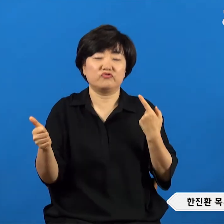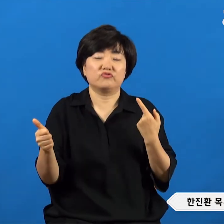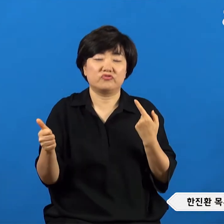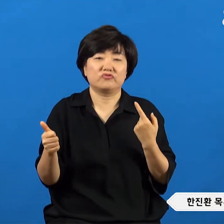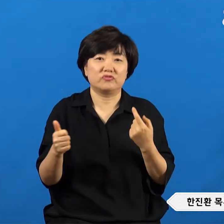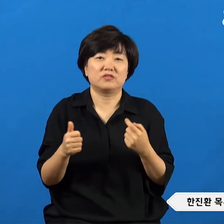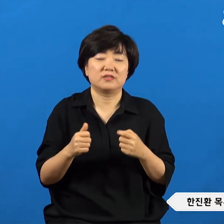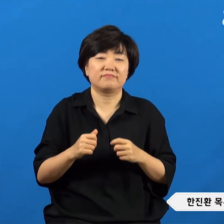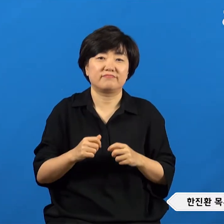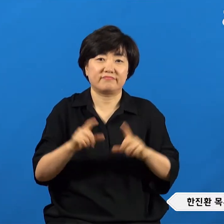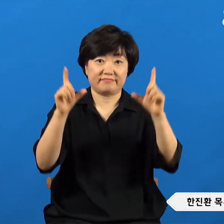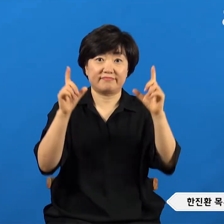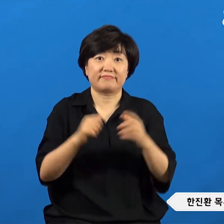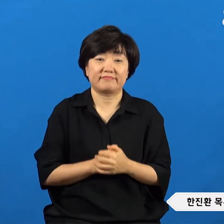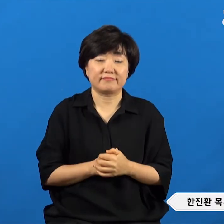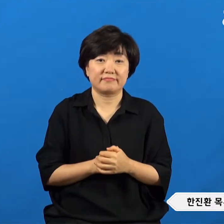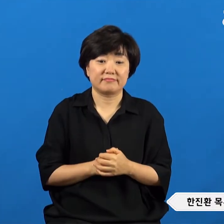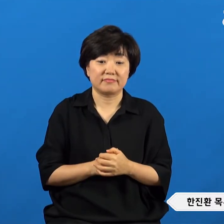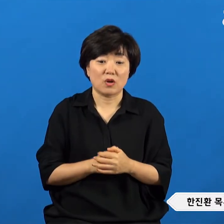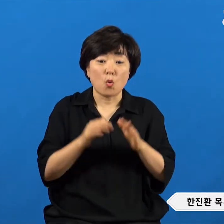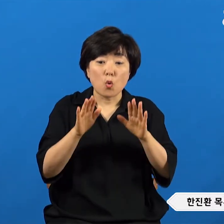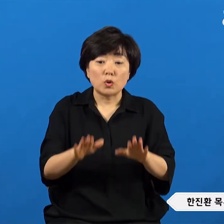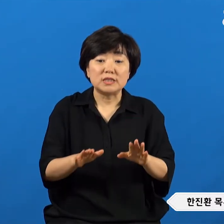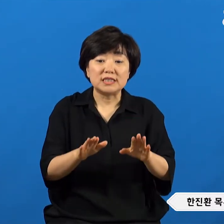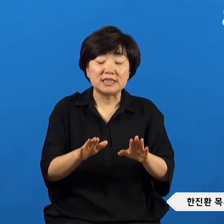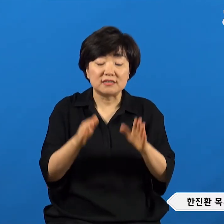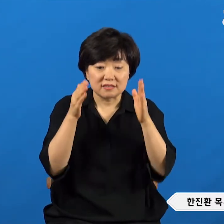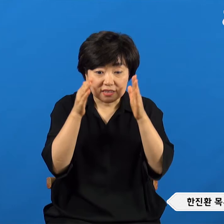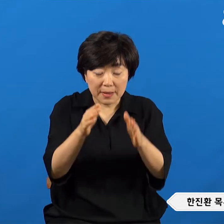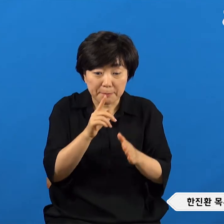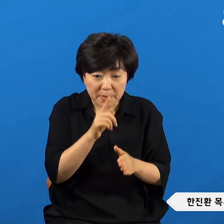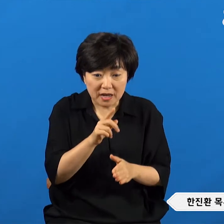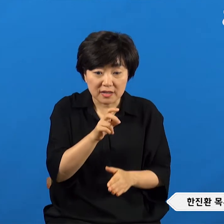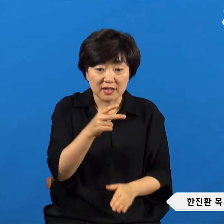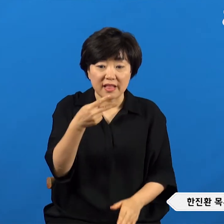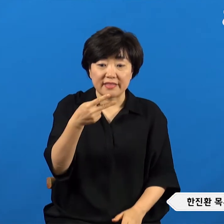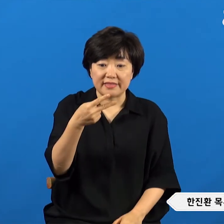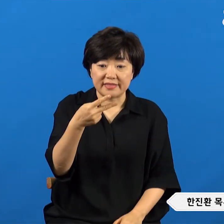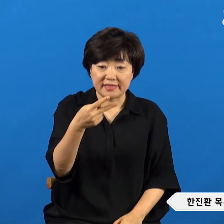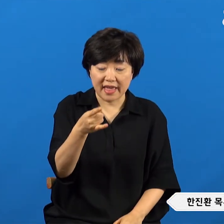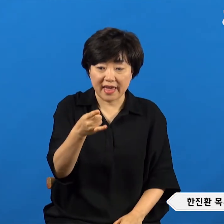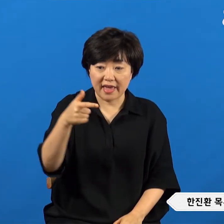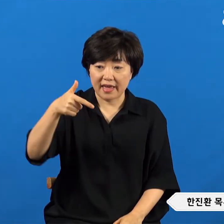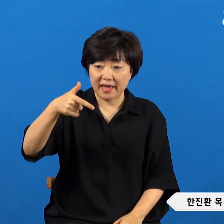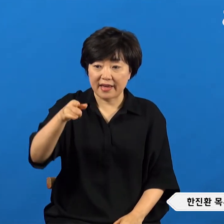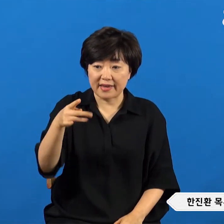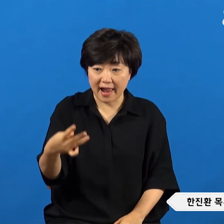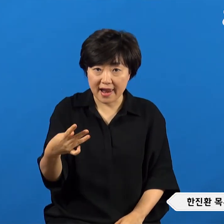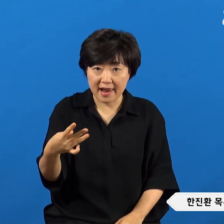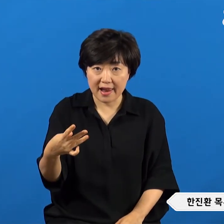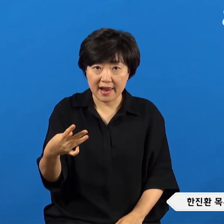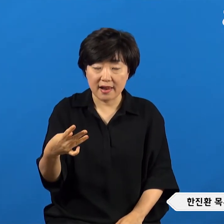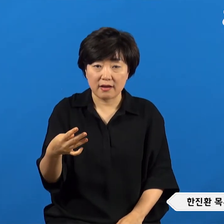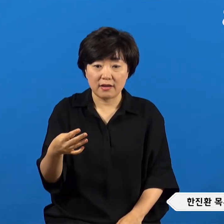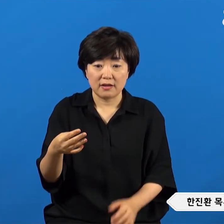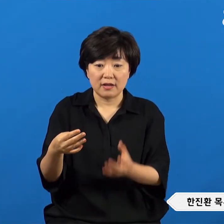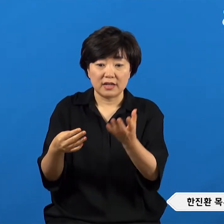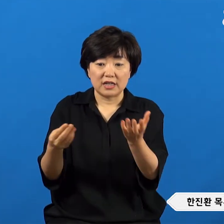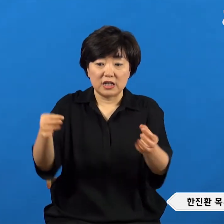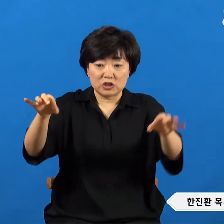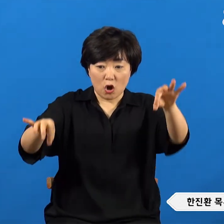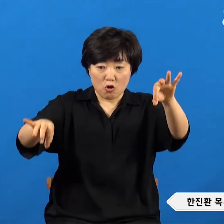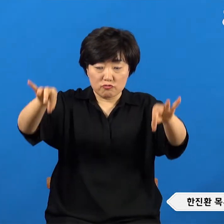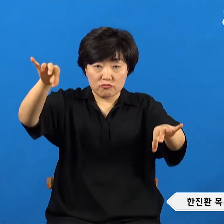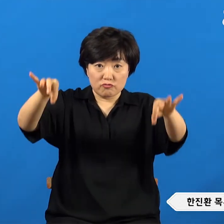오늘 우리가 여기서 주목해야 될 말은 데겔이라는 말입니다. 저울에